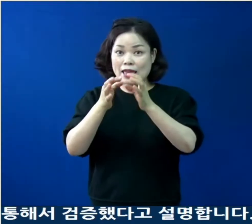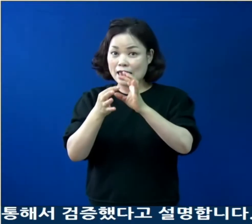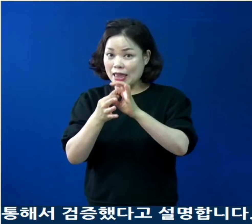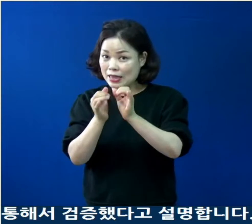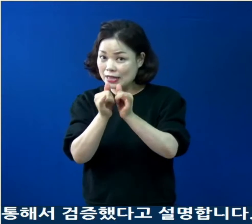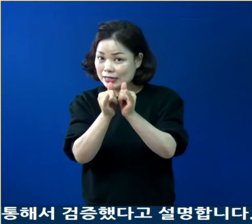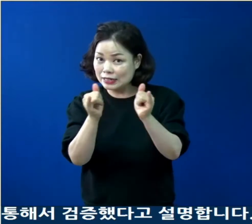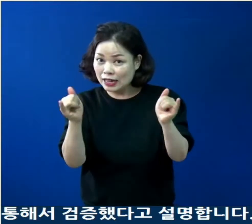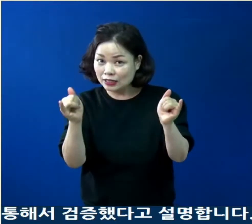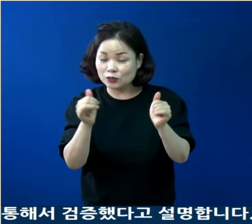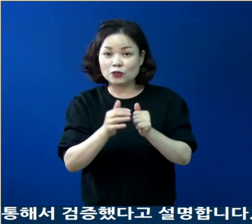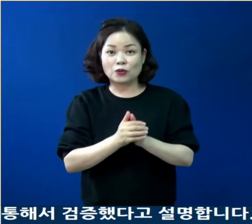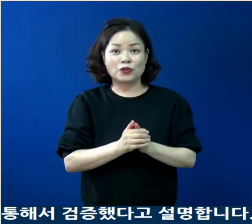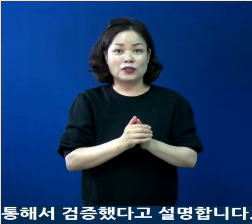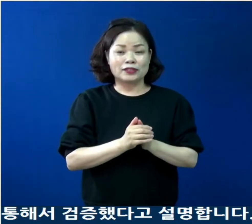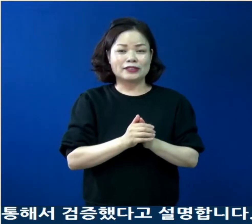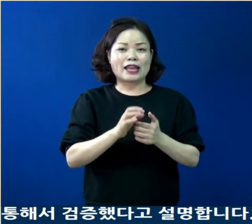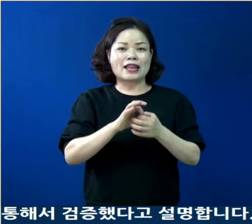헬라인으로